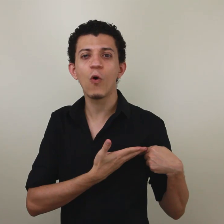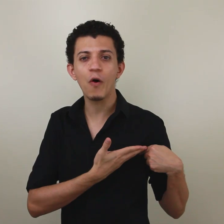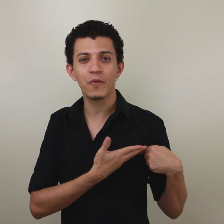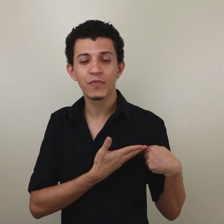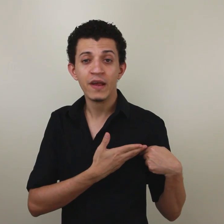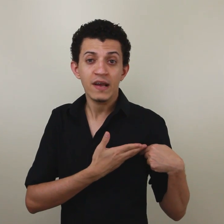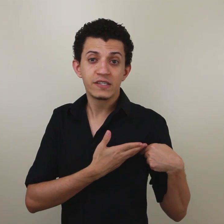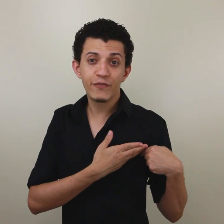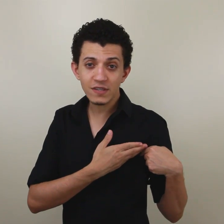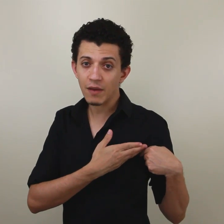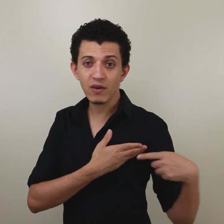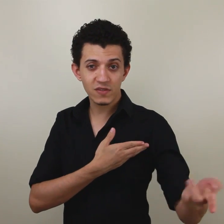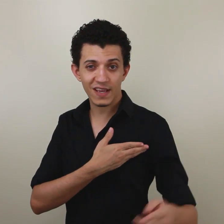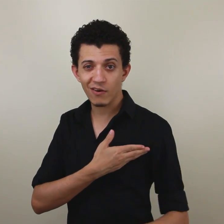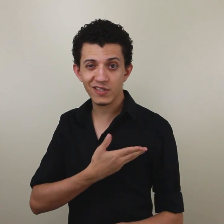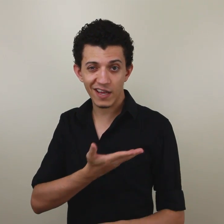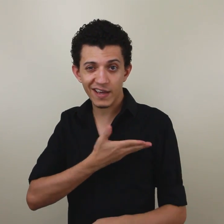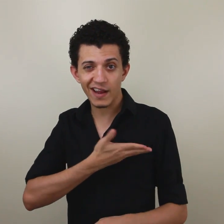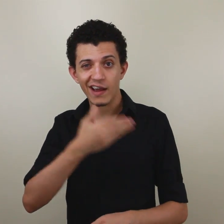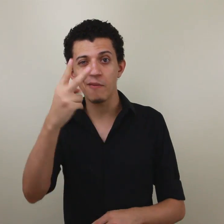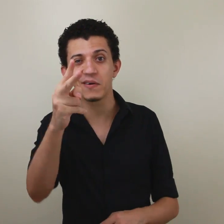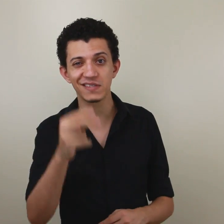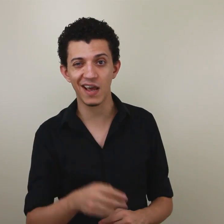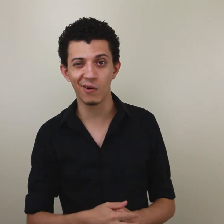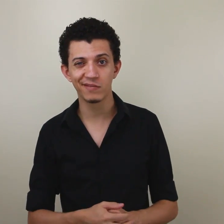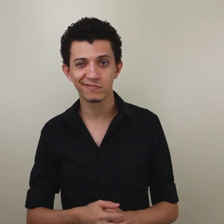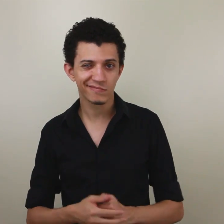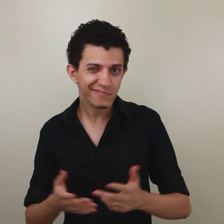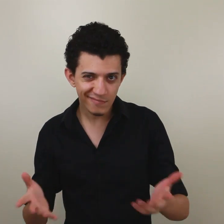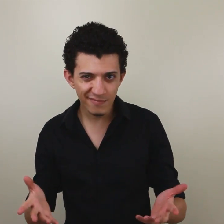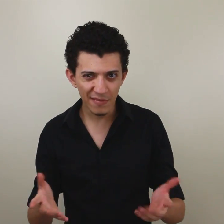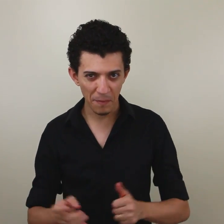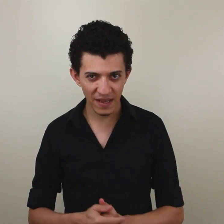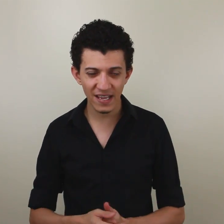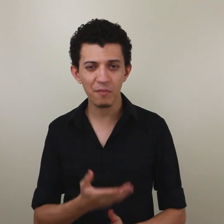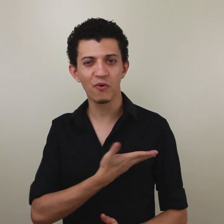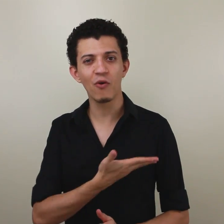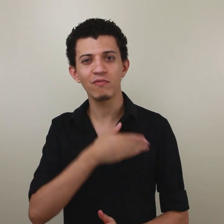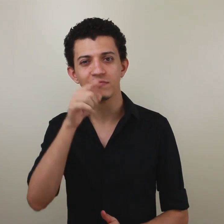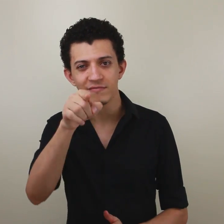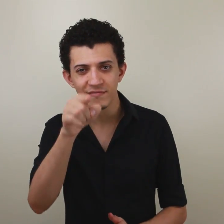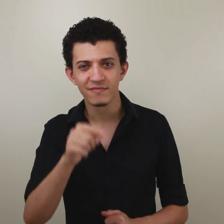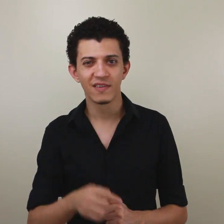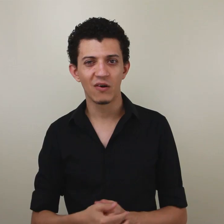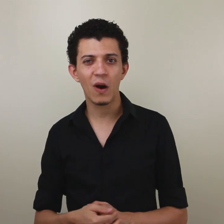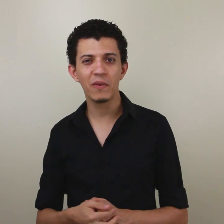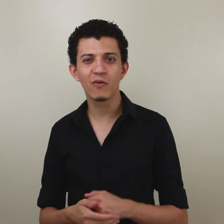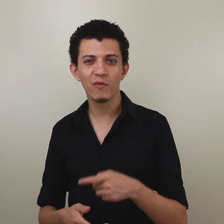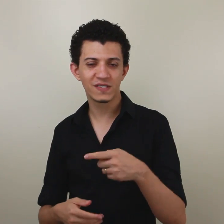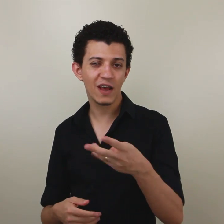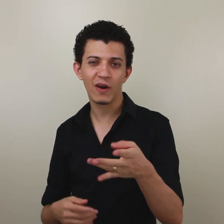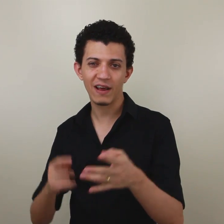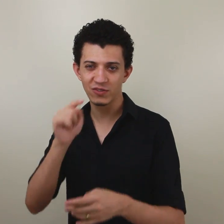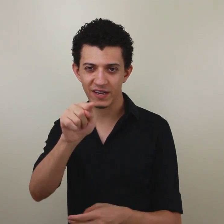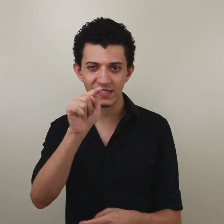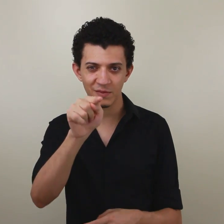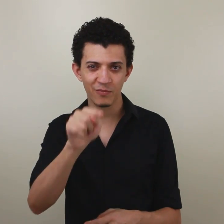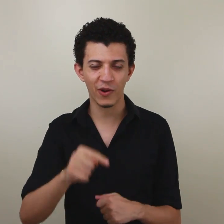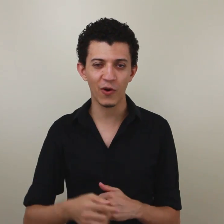corpo. Se fosse amigo seu, eu diria que era amigo seu. Percebe? Ou um amigo seu, né? Usando esse pronome